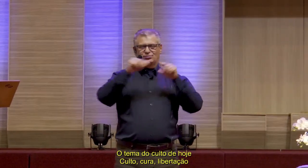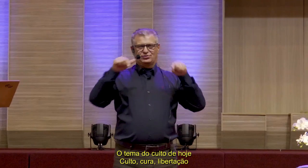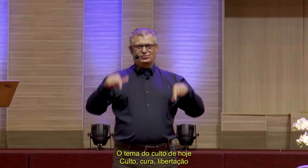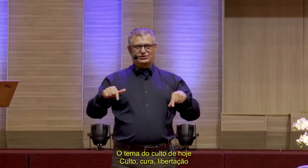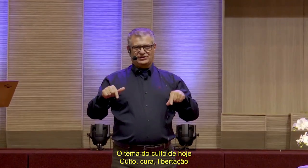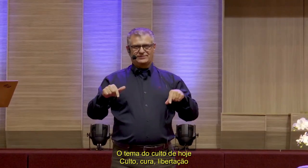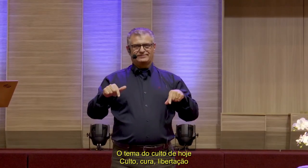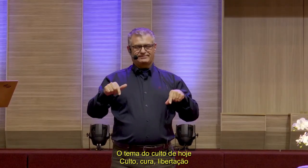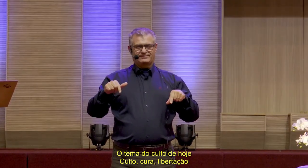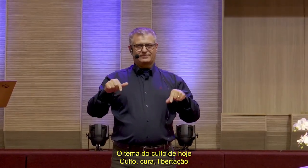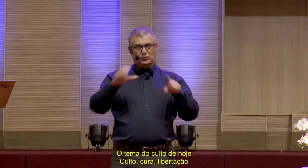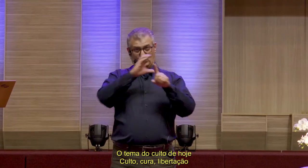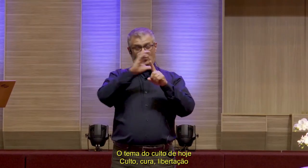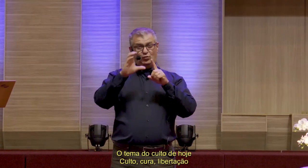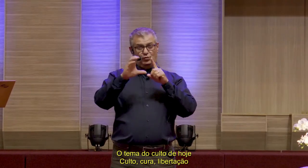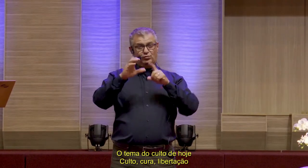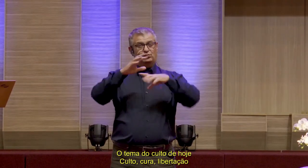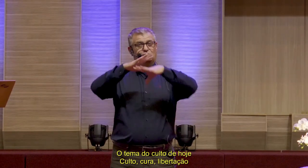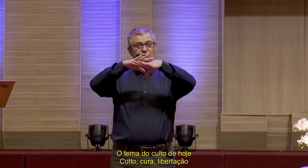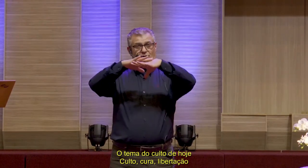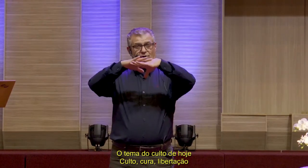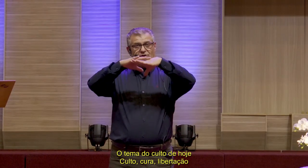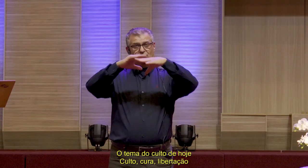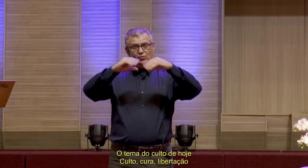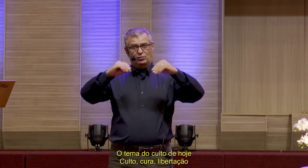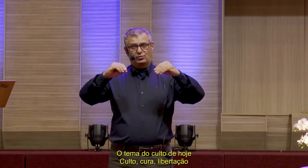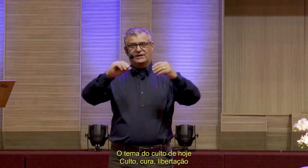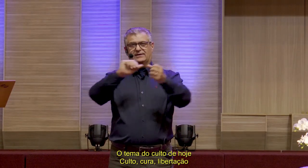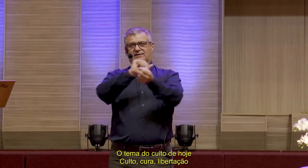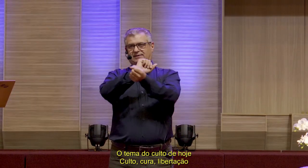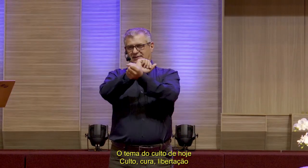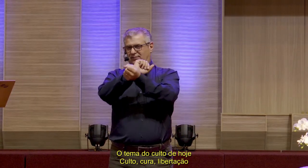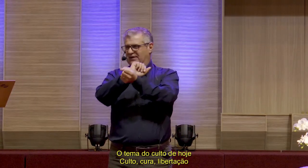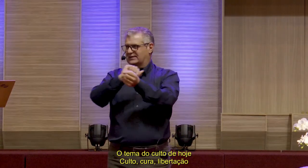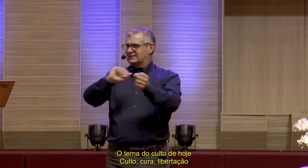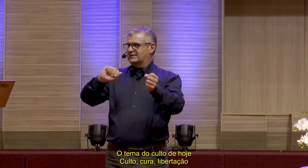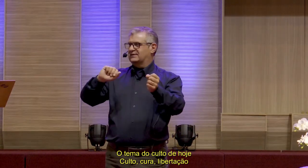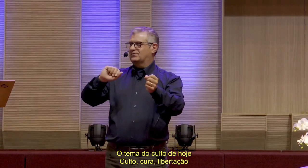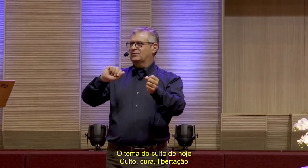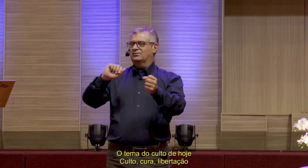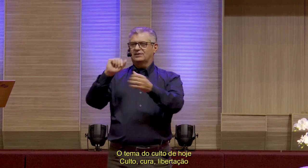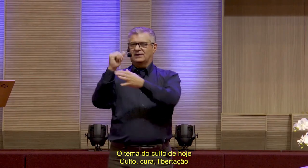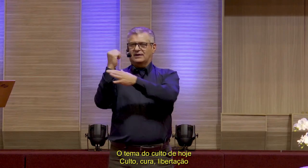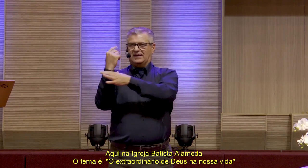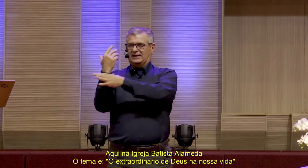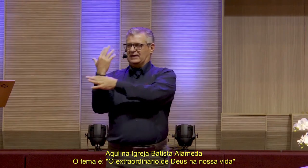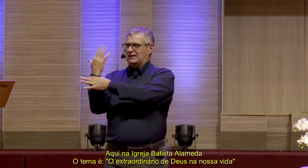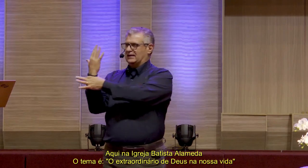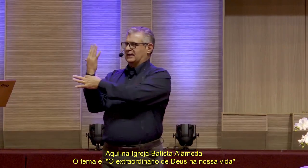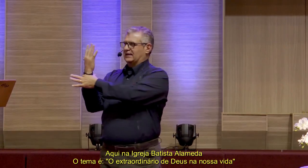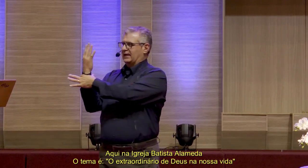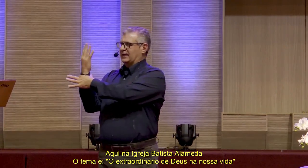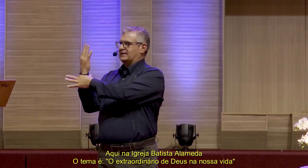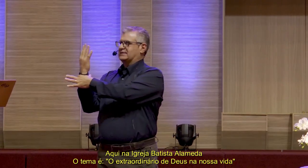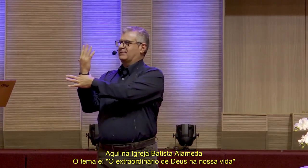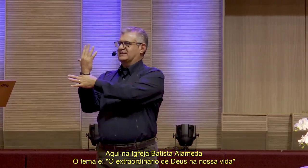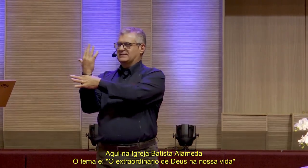de hoje, culto, ó, cura, libertação... aqui na Igreja